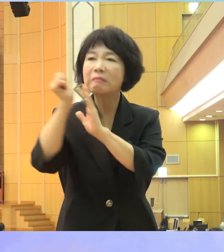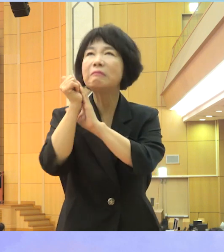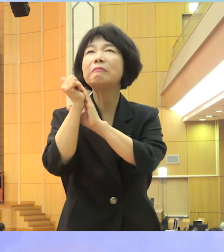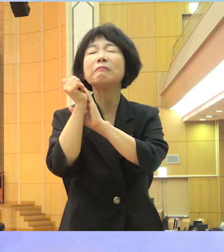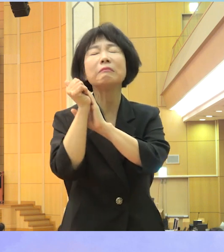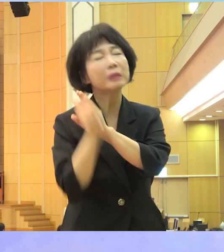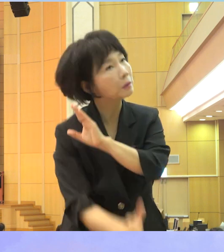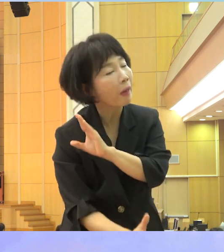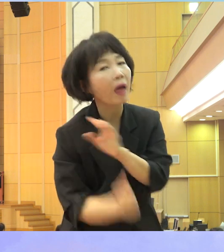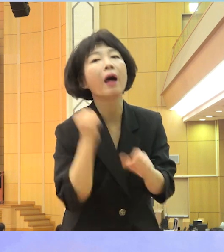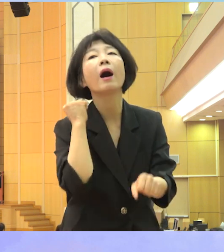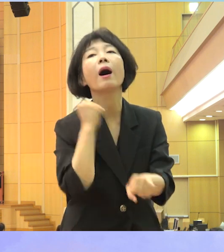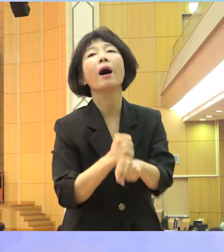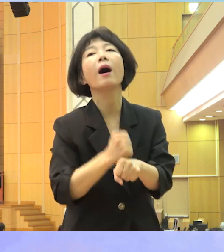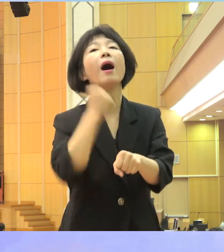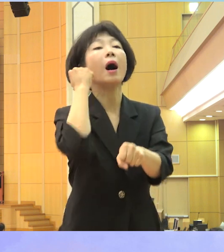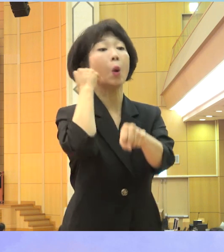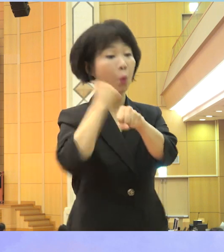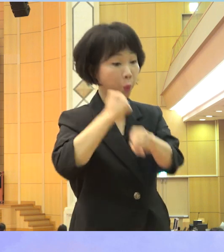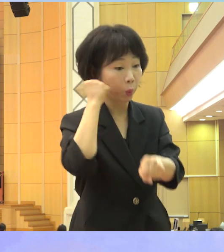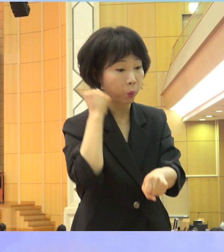계획이 실패하고